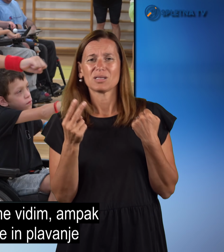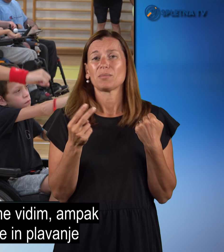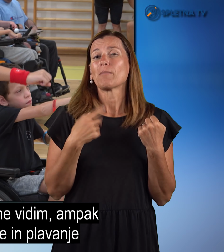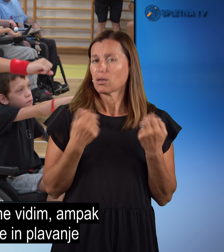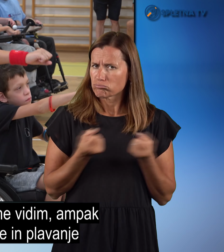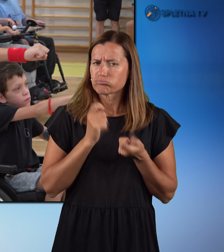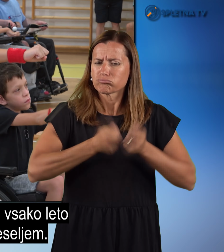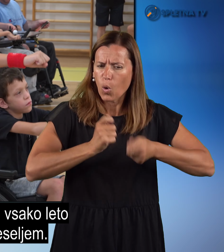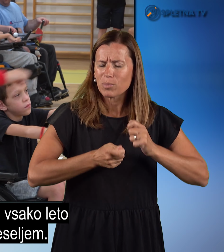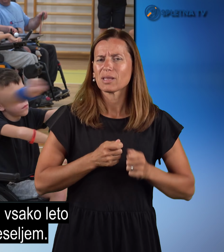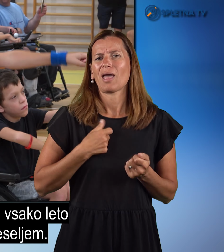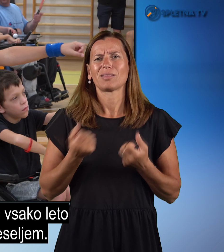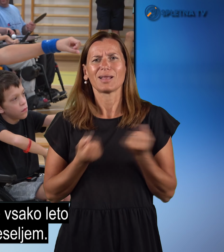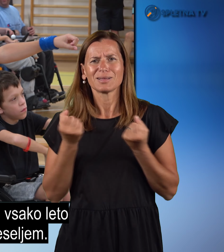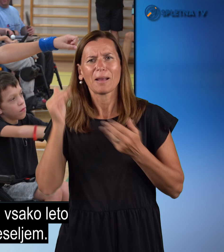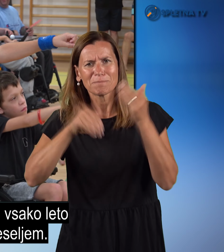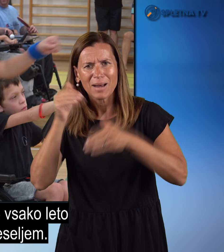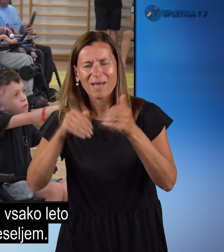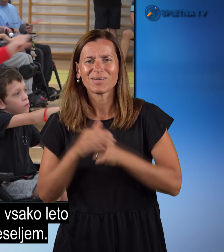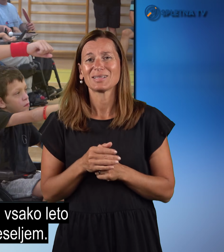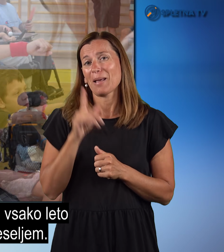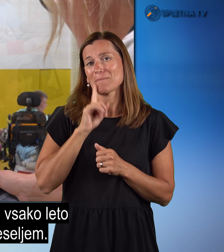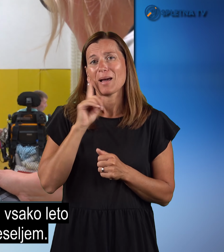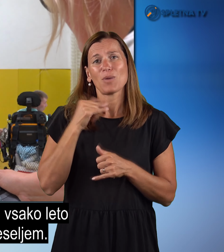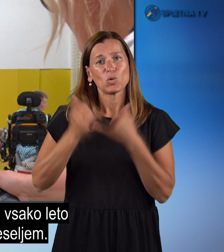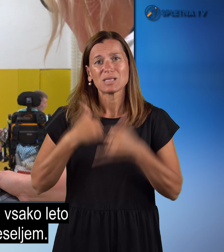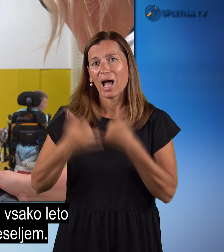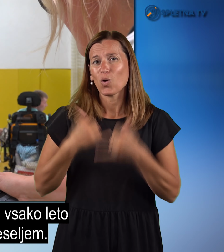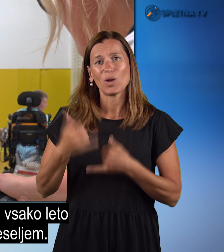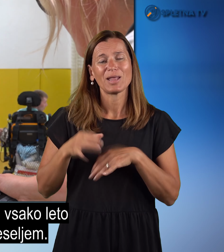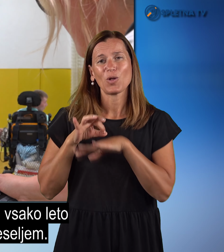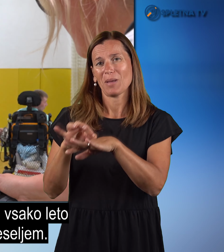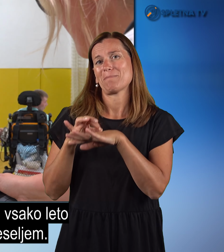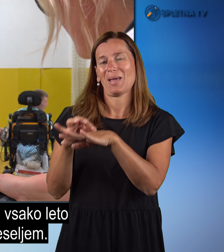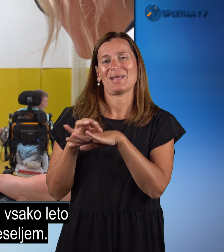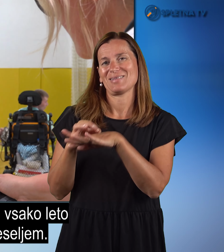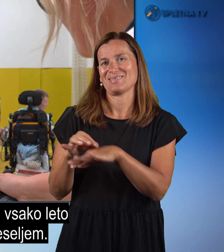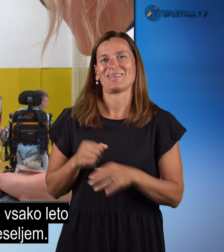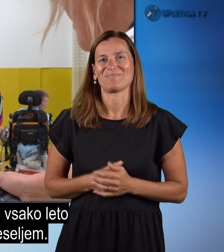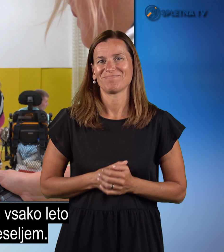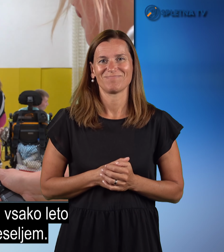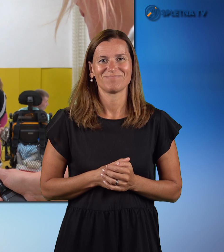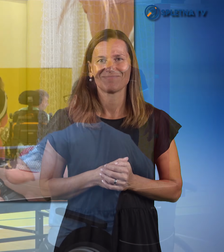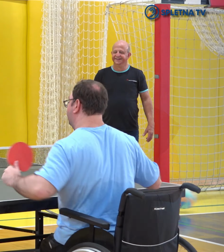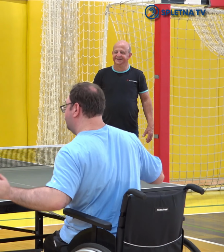in plavanje in mama me vsako leto pelje z veseljem.